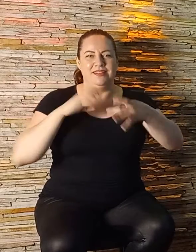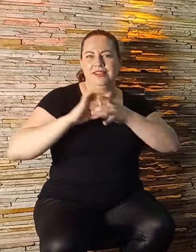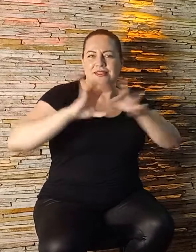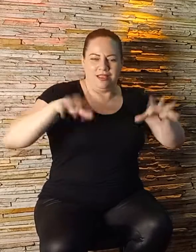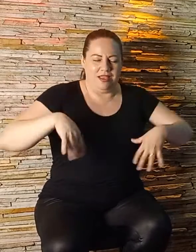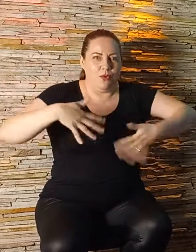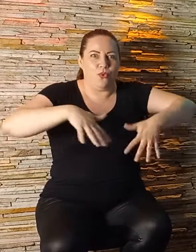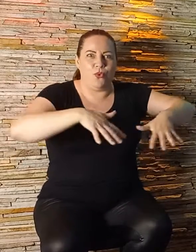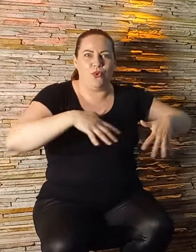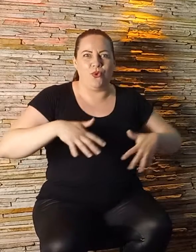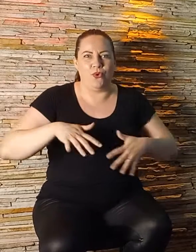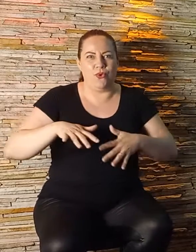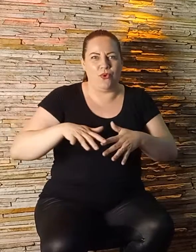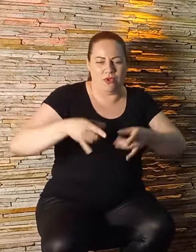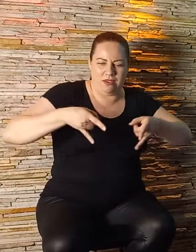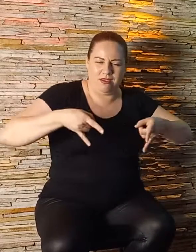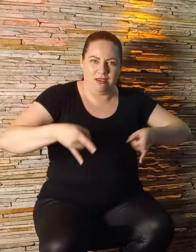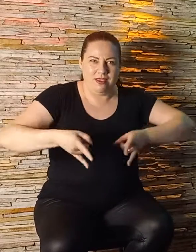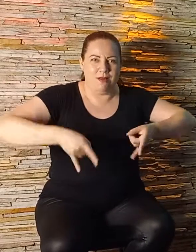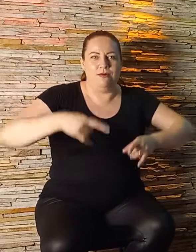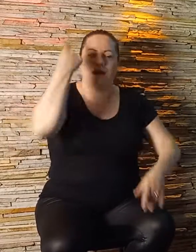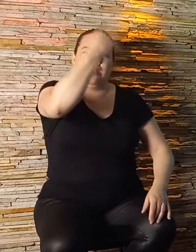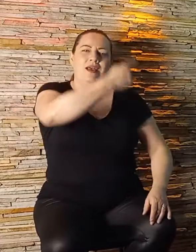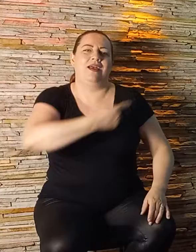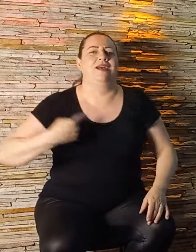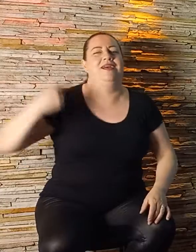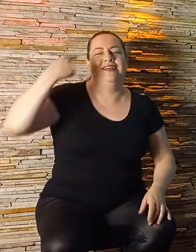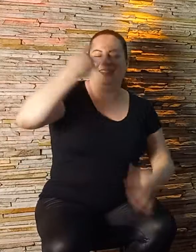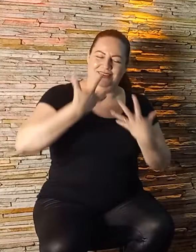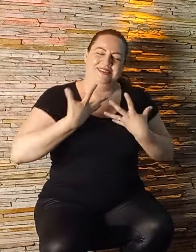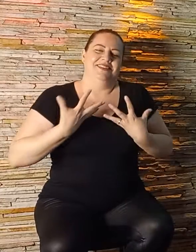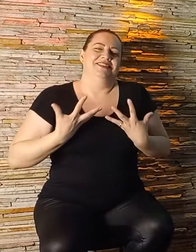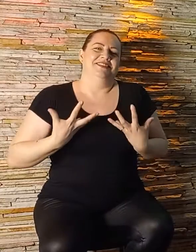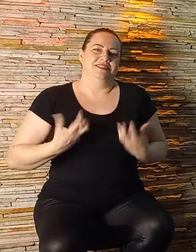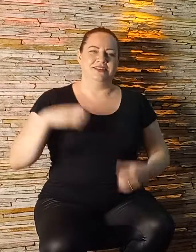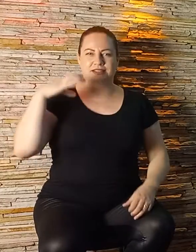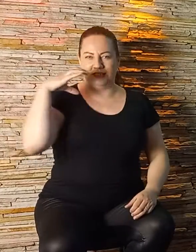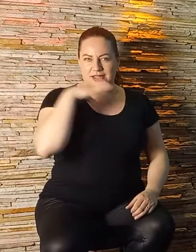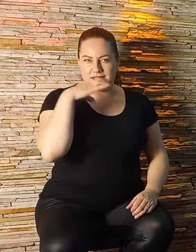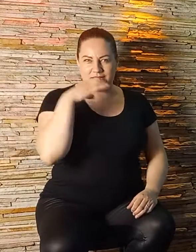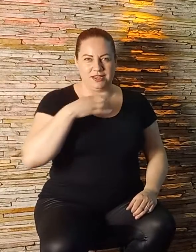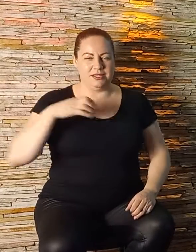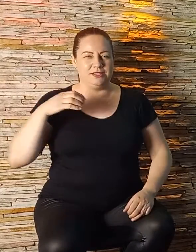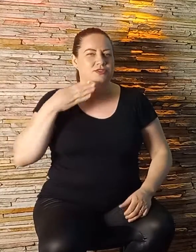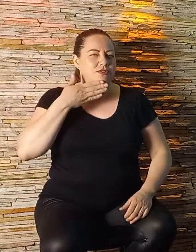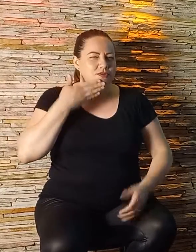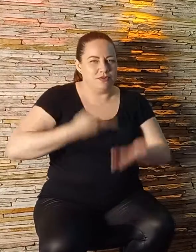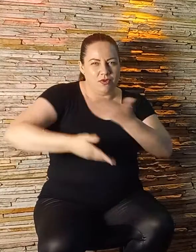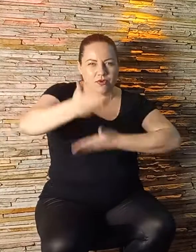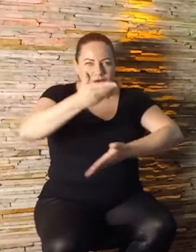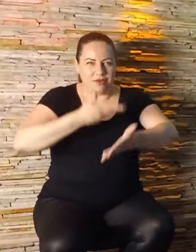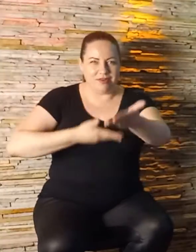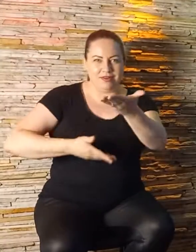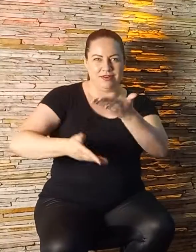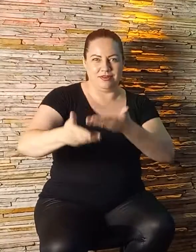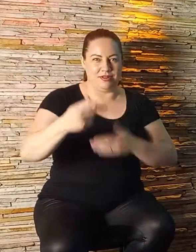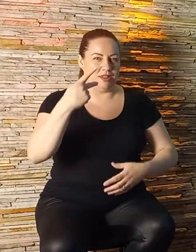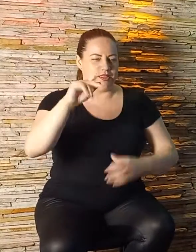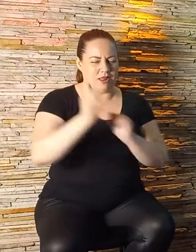deixa a perna bamba já tá na água depois de uma fã sigo quente hotvar a gente deve estar frente